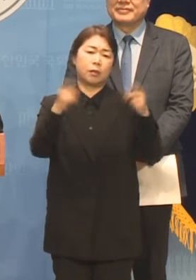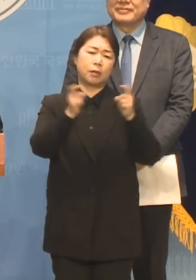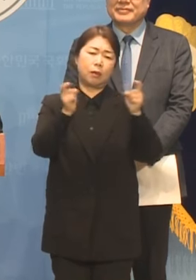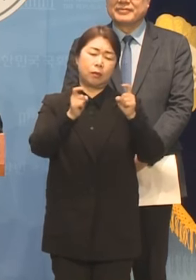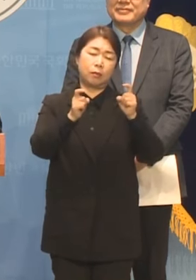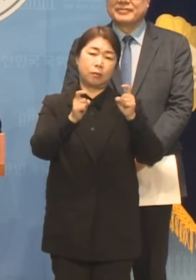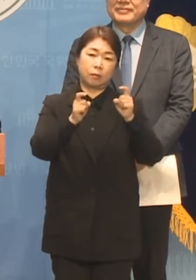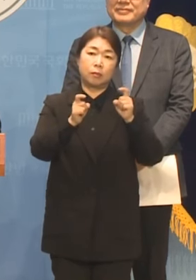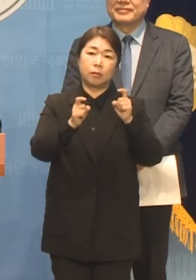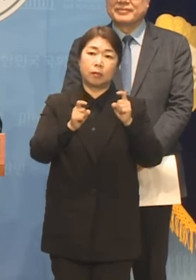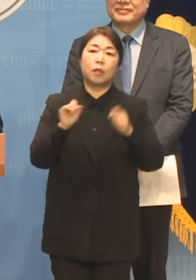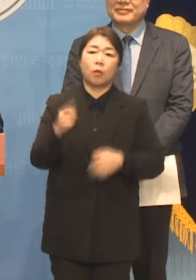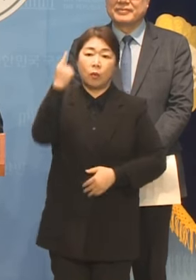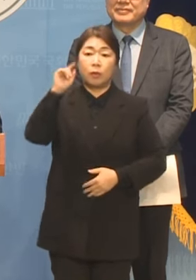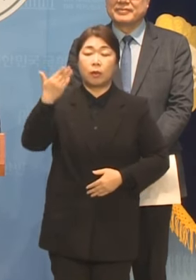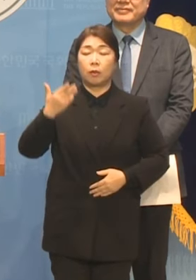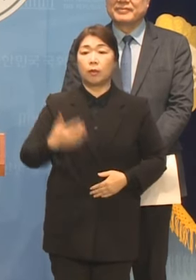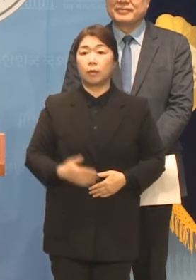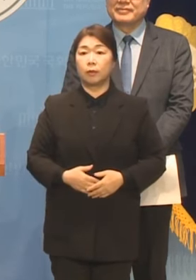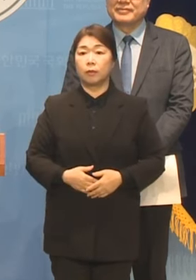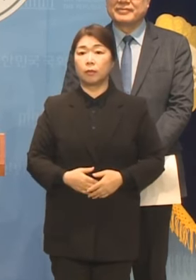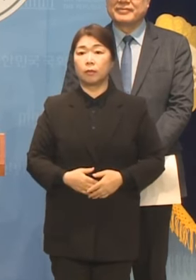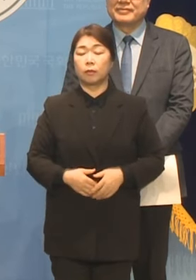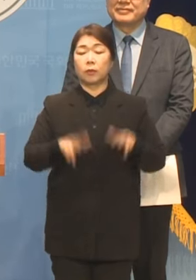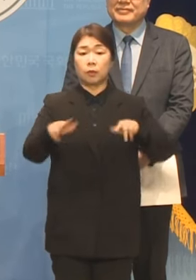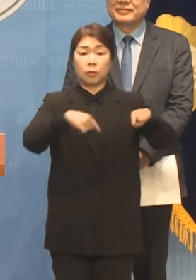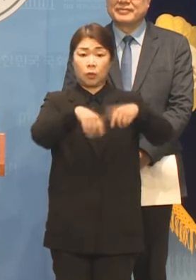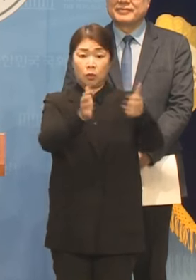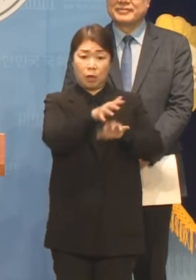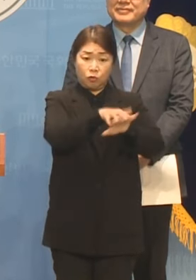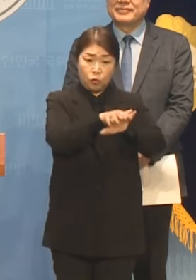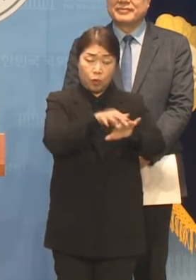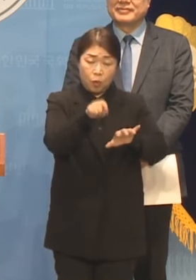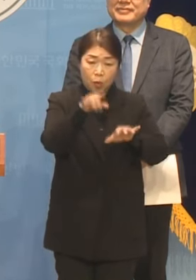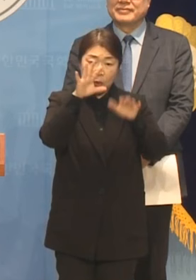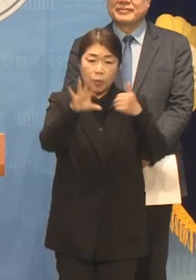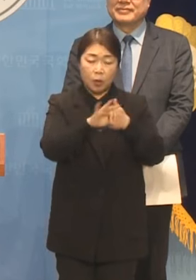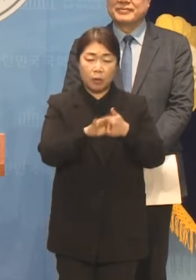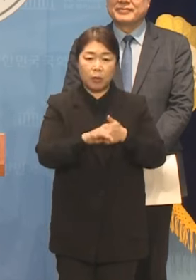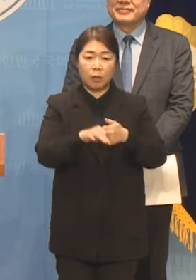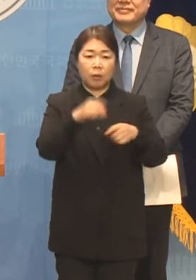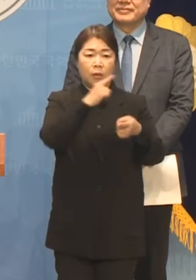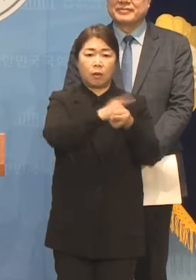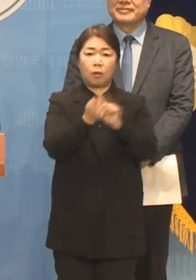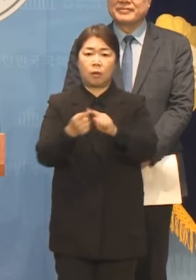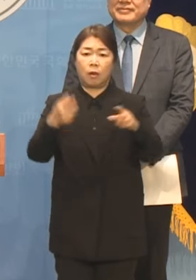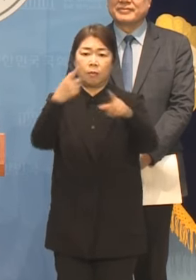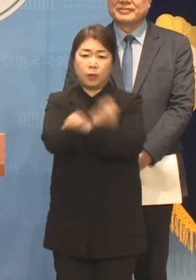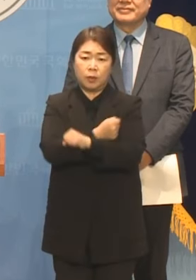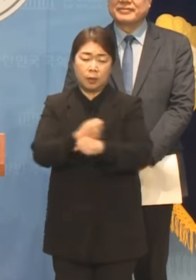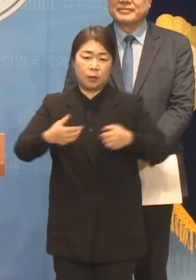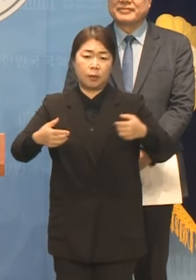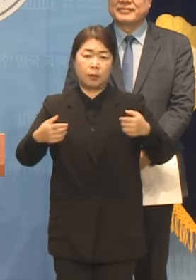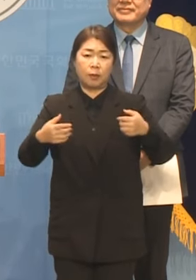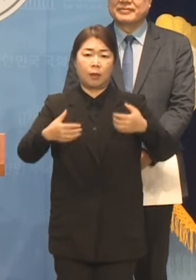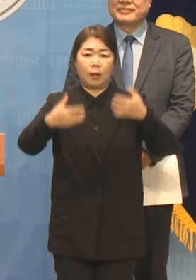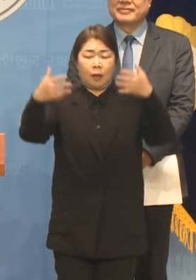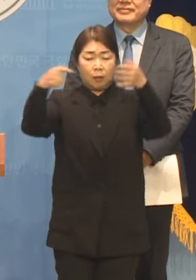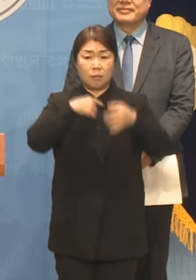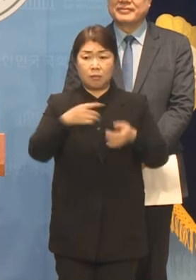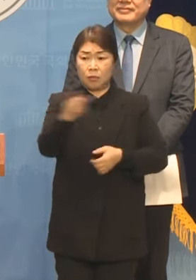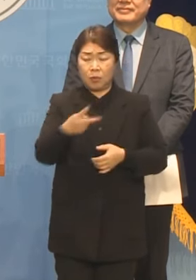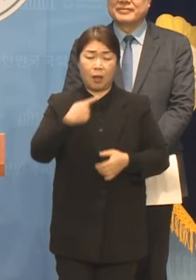논리를 제공합니다 지금 정당 구조로는 이러한 적대적 공생 관계가 바뀌지 않을 것입니다